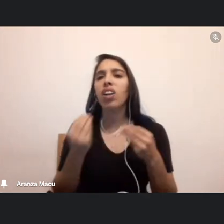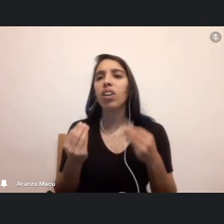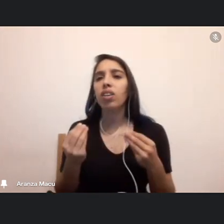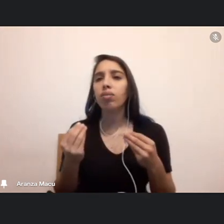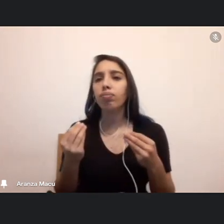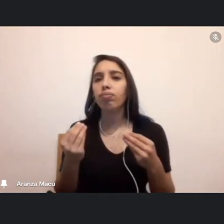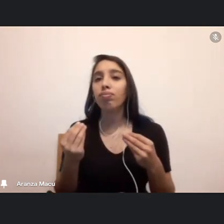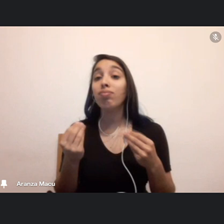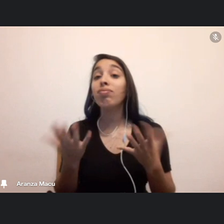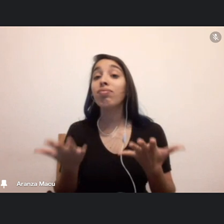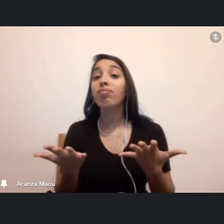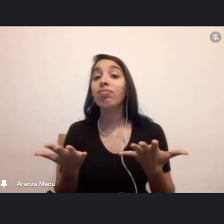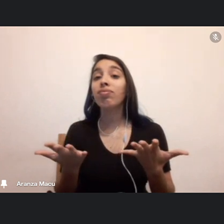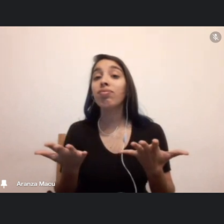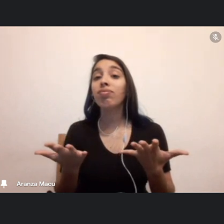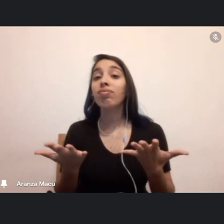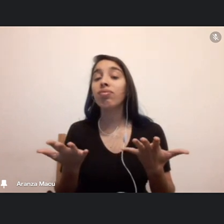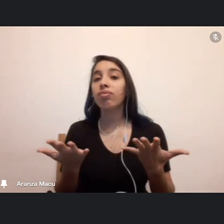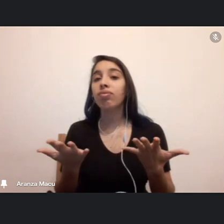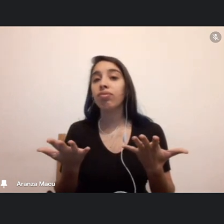Dijimos.